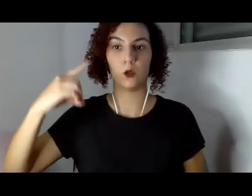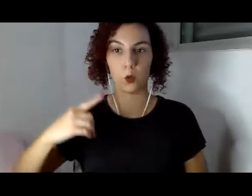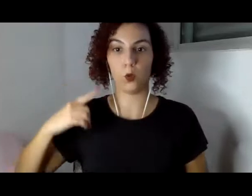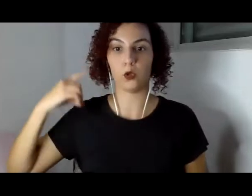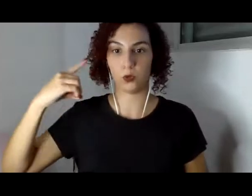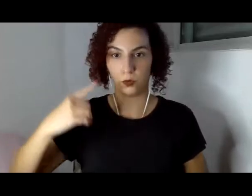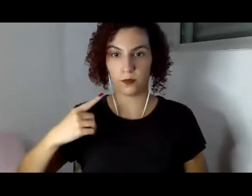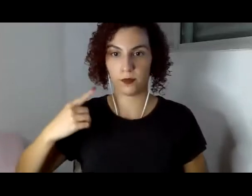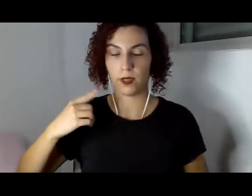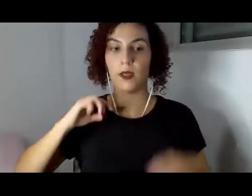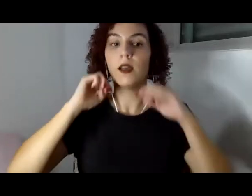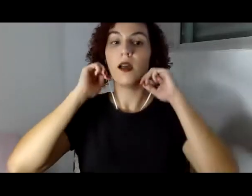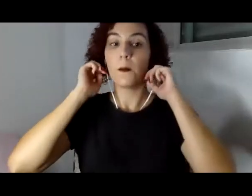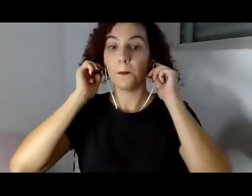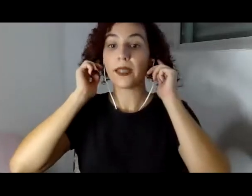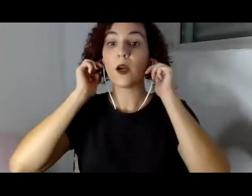é o direito curso.